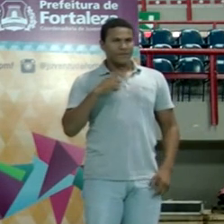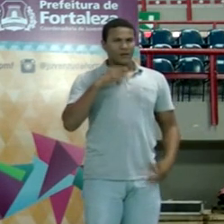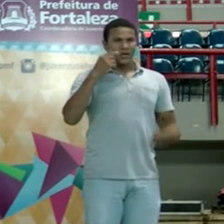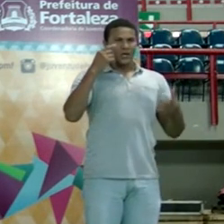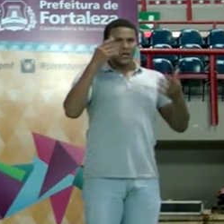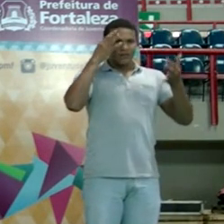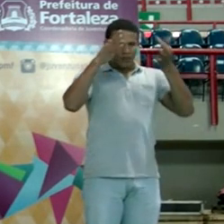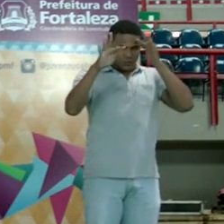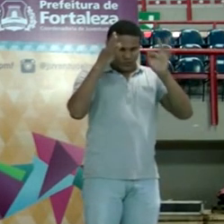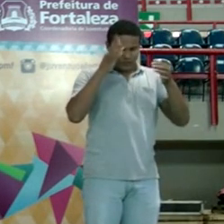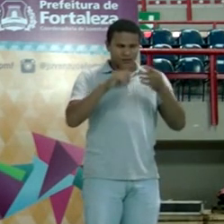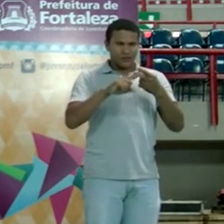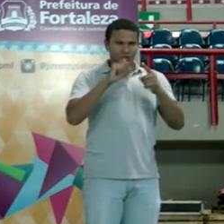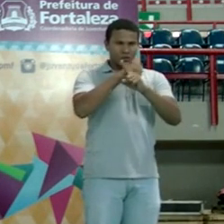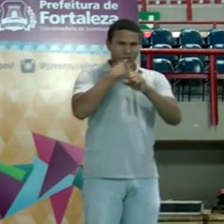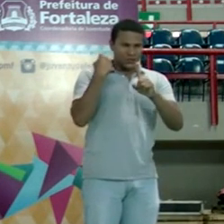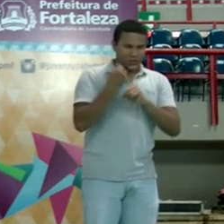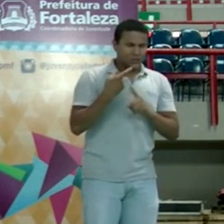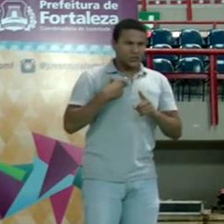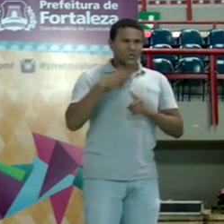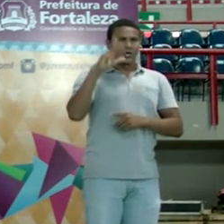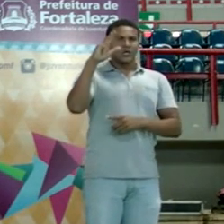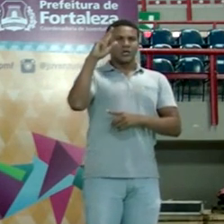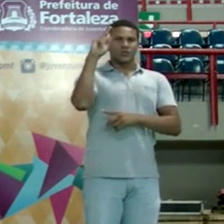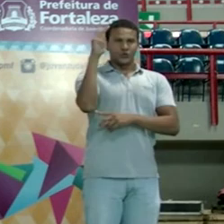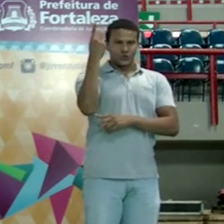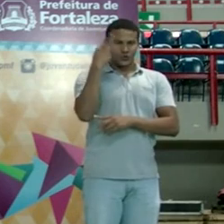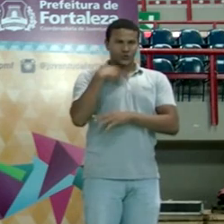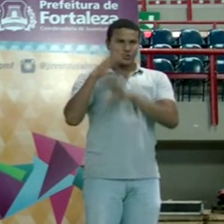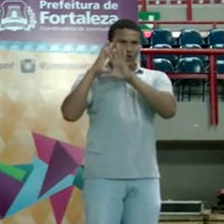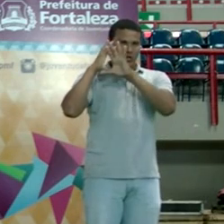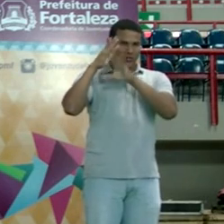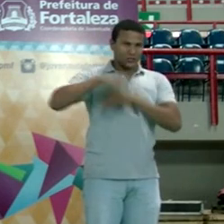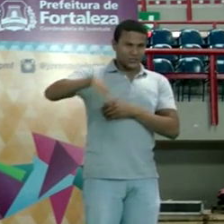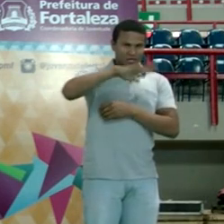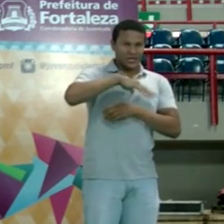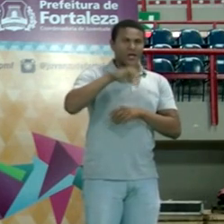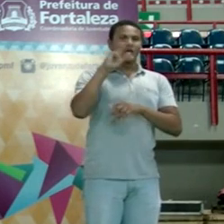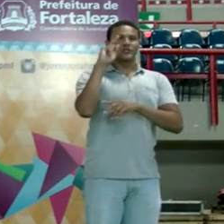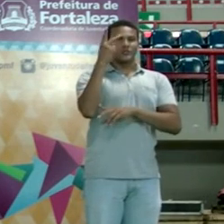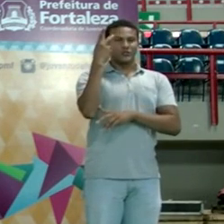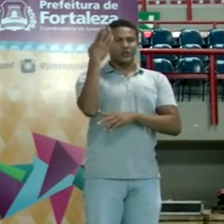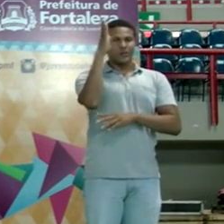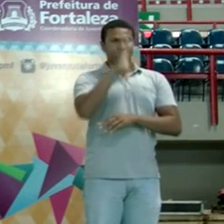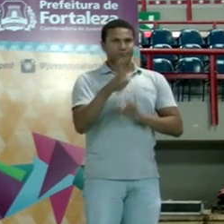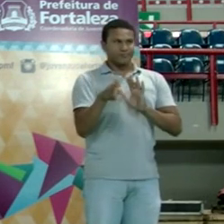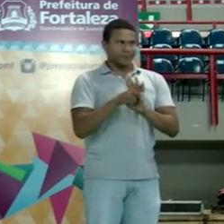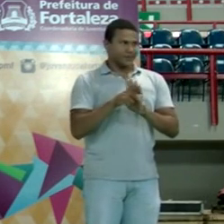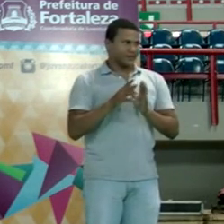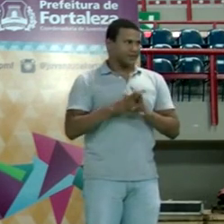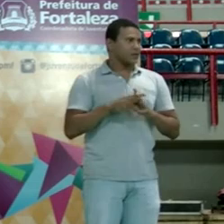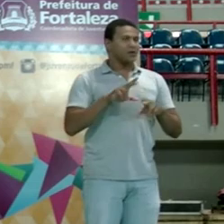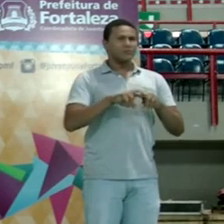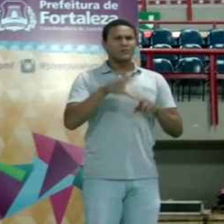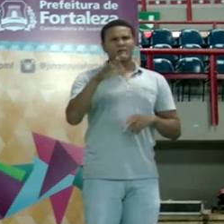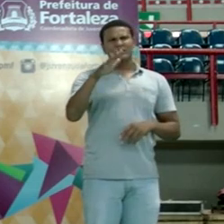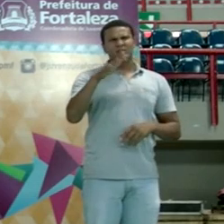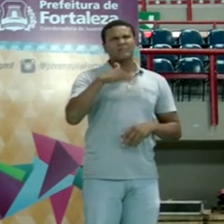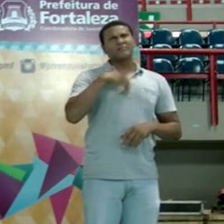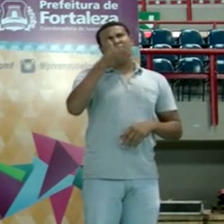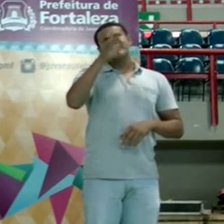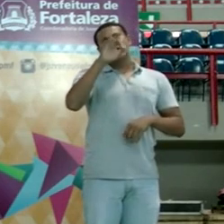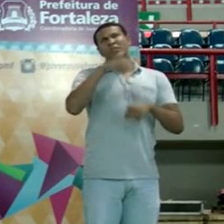filosofia, sociologia, história geral e história do Brasil. Tá? Então daqui para 10 da